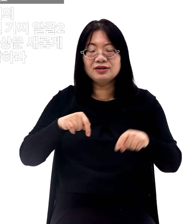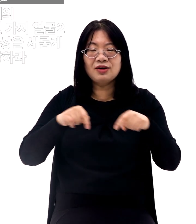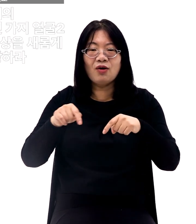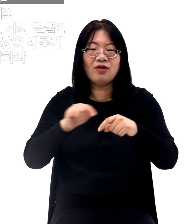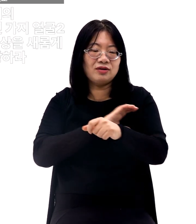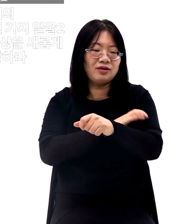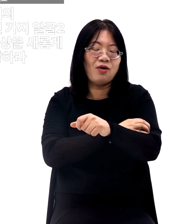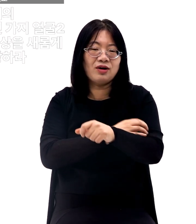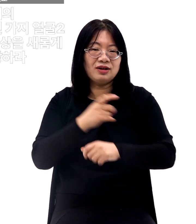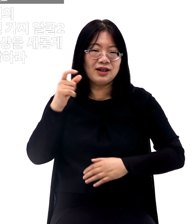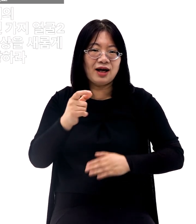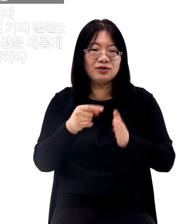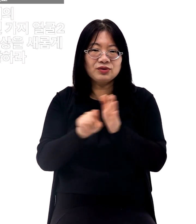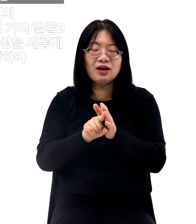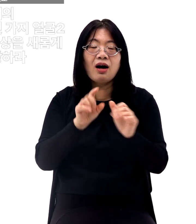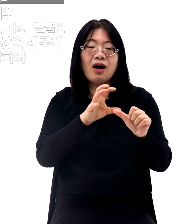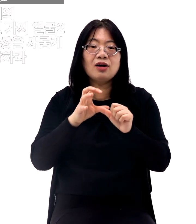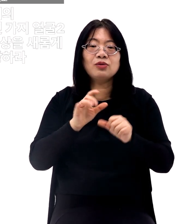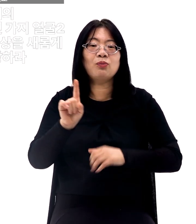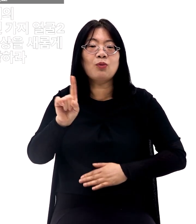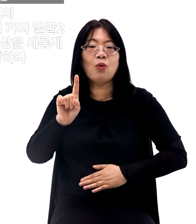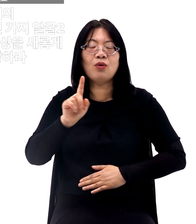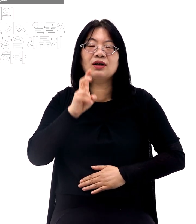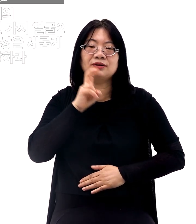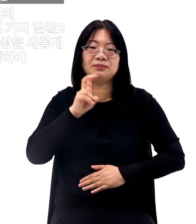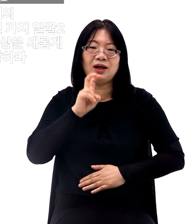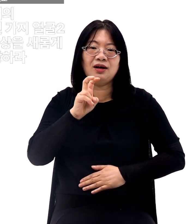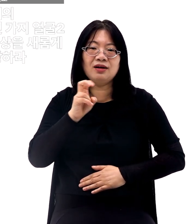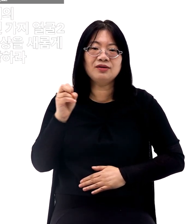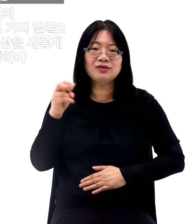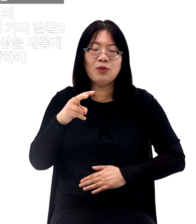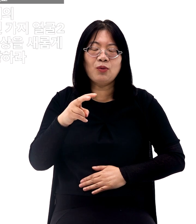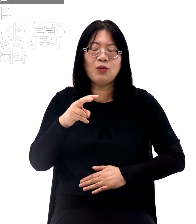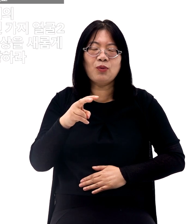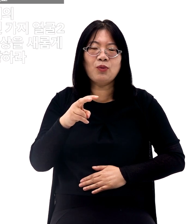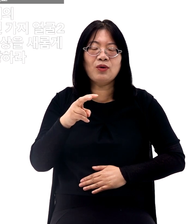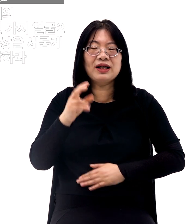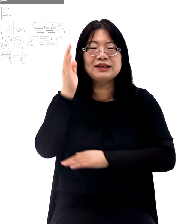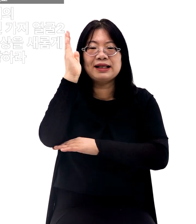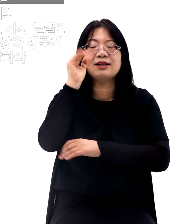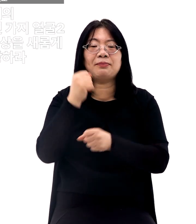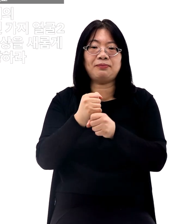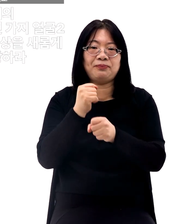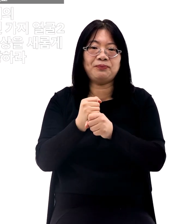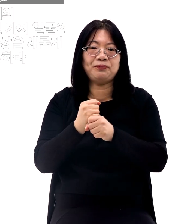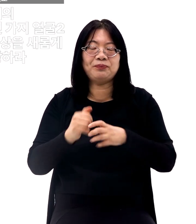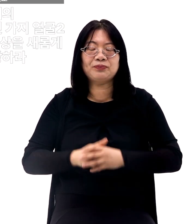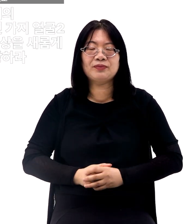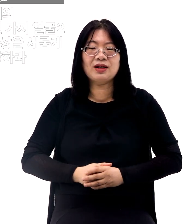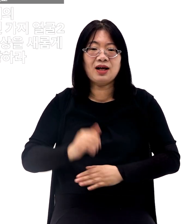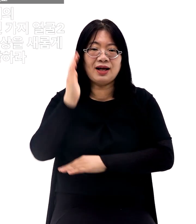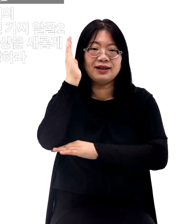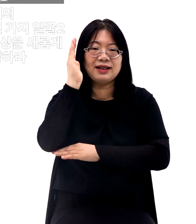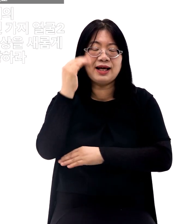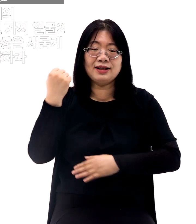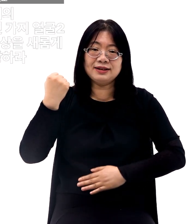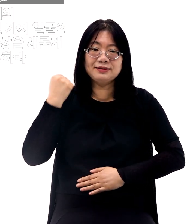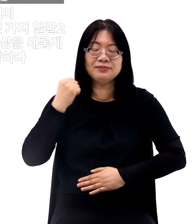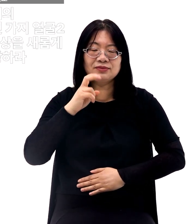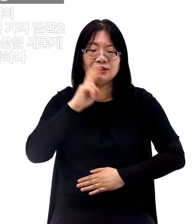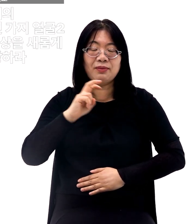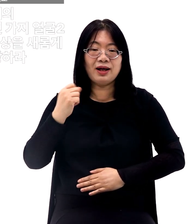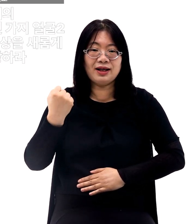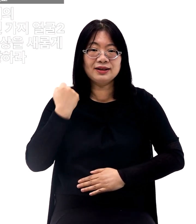게 뭔지 아세요? 음악이에요. 그리고 서사를 만드는 겁니다. 그래서 이 스토리의 힘과 음악의 힘은